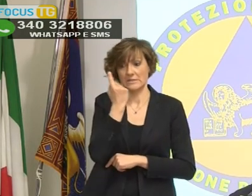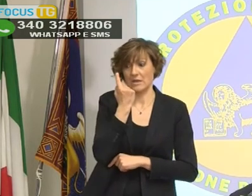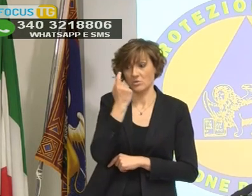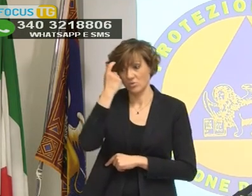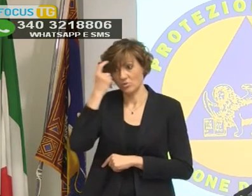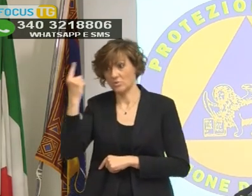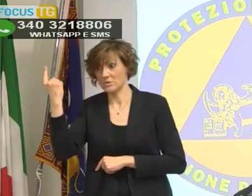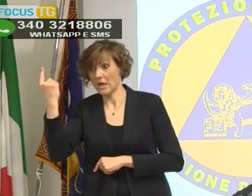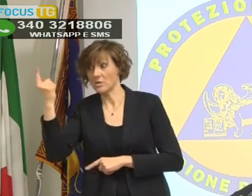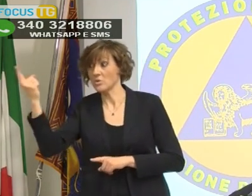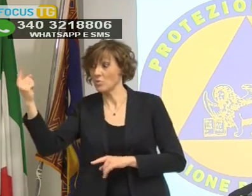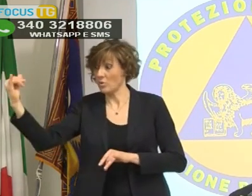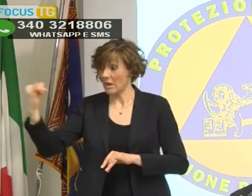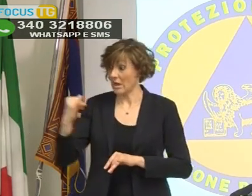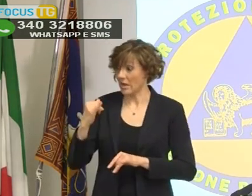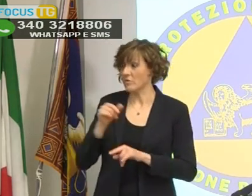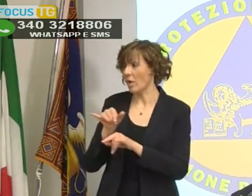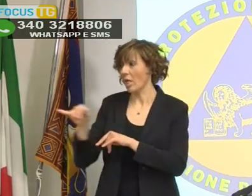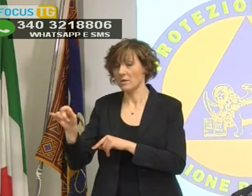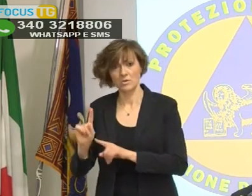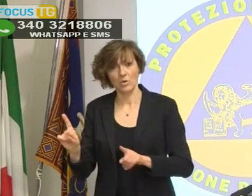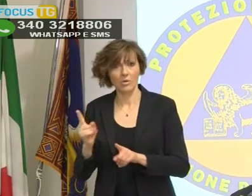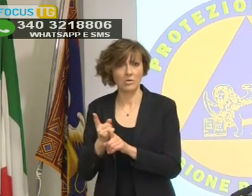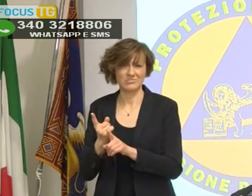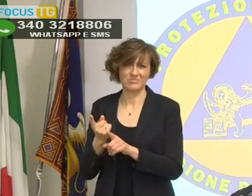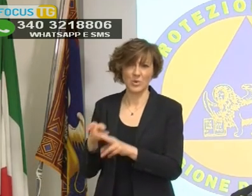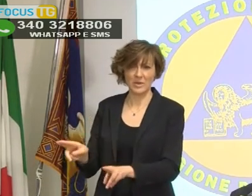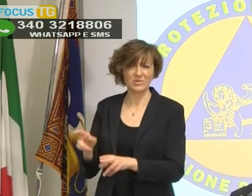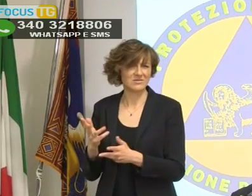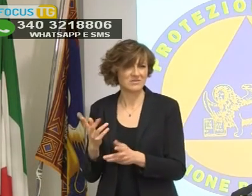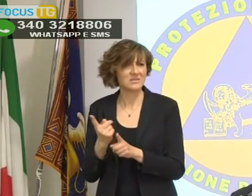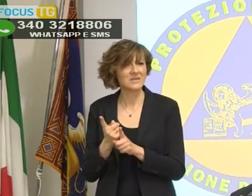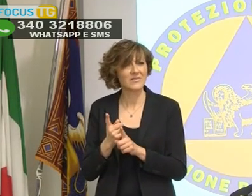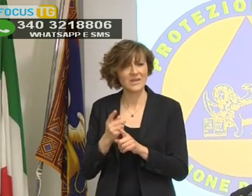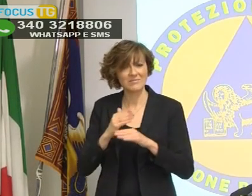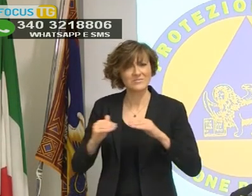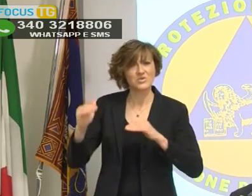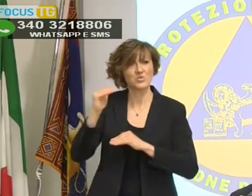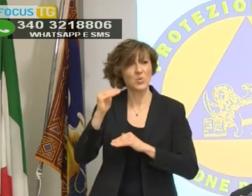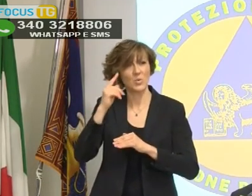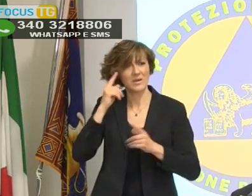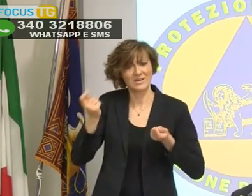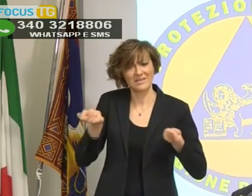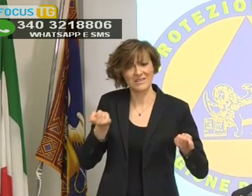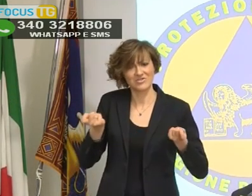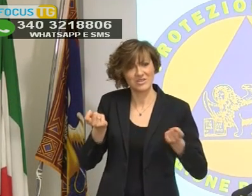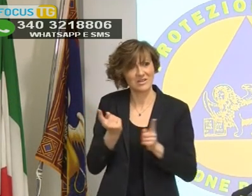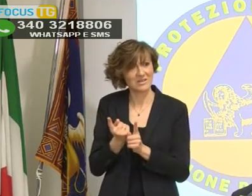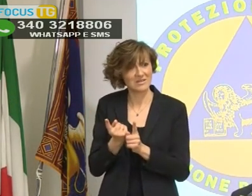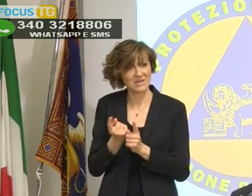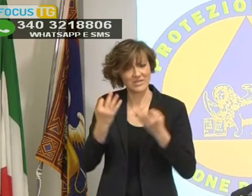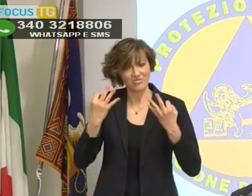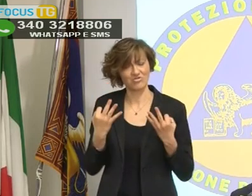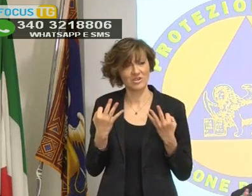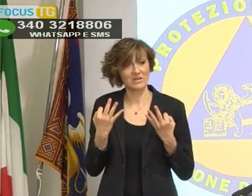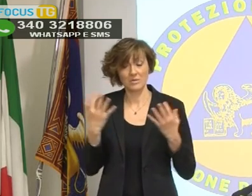altro, di dire tu arrivi con l'aereo o tu no. Ci vuole anche una regia internazionale su questo. Cioè c'è